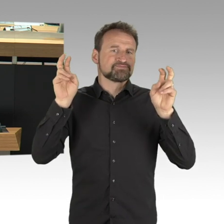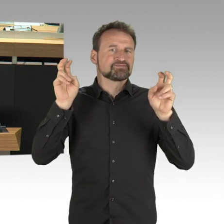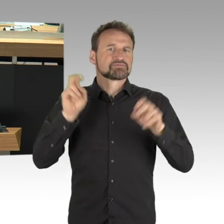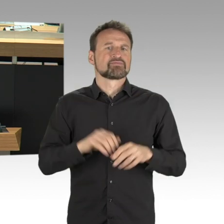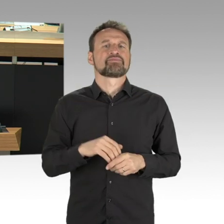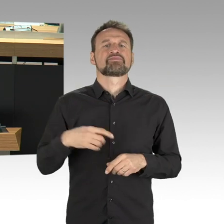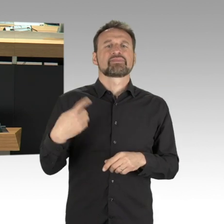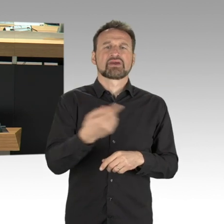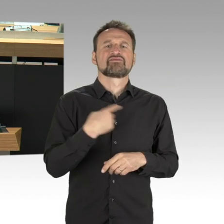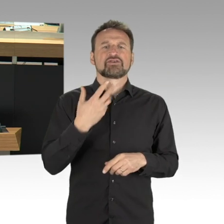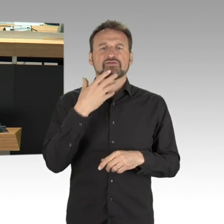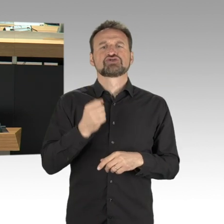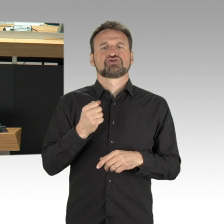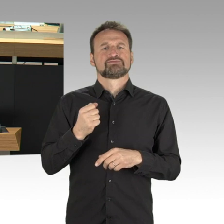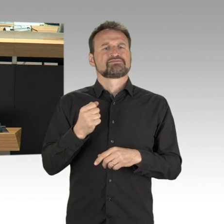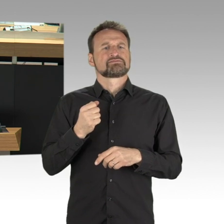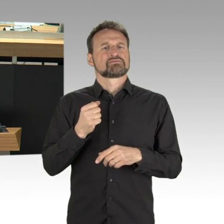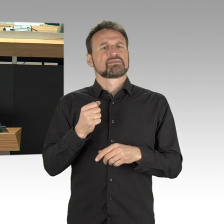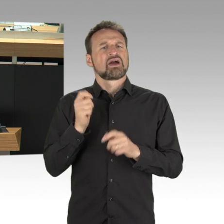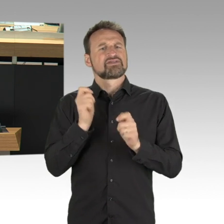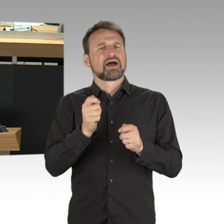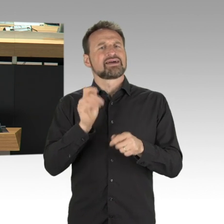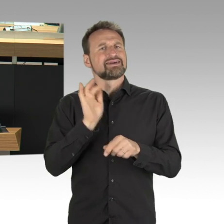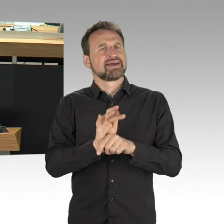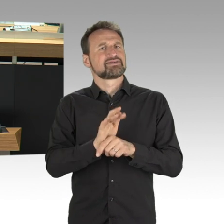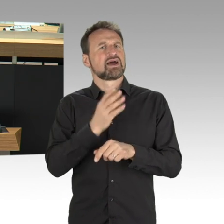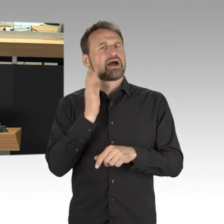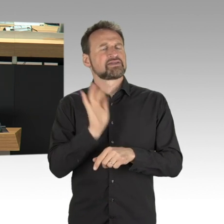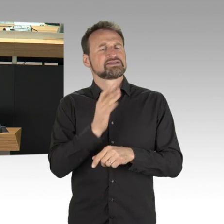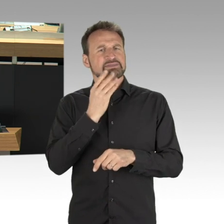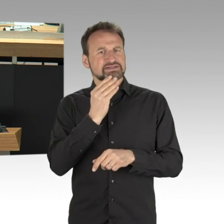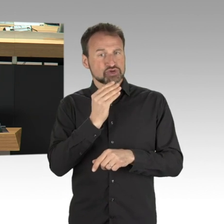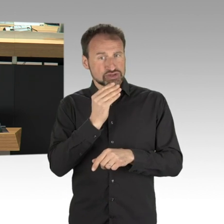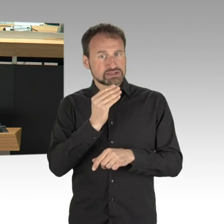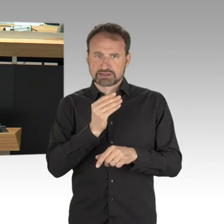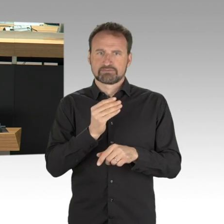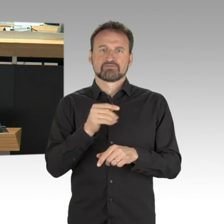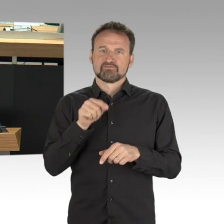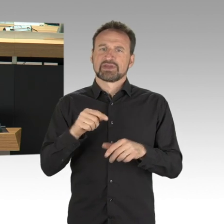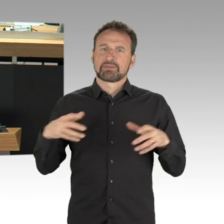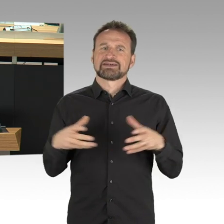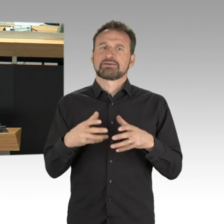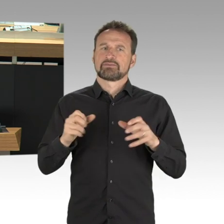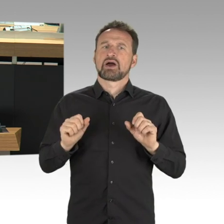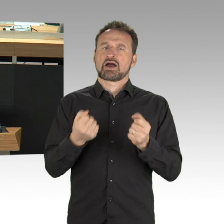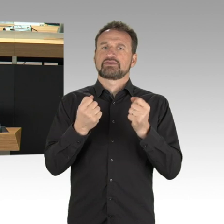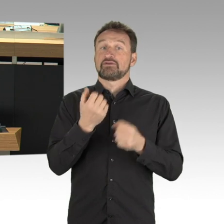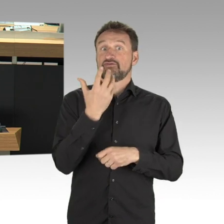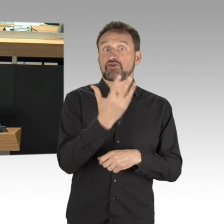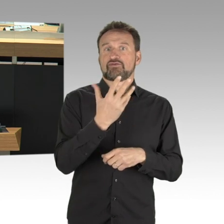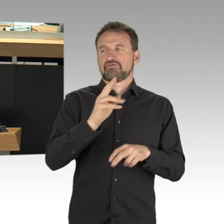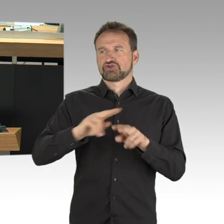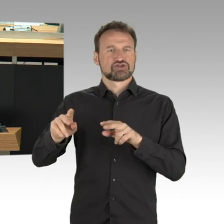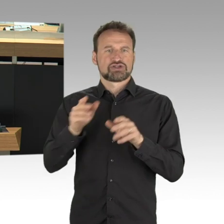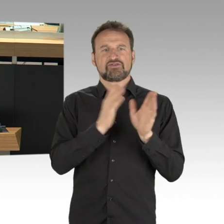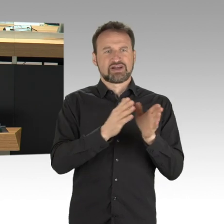zivilgesellschaftlichen Akteurinnen und Akteuren der Antisemitismusprävention. Eingebracht wurde der Antrag am Ende gemeinsam von 5 Fraktionen, CDU,